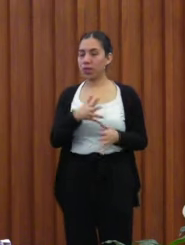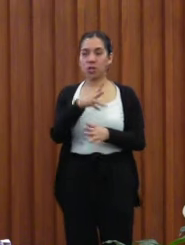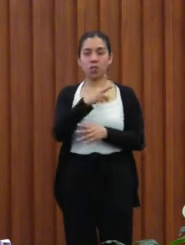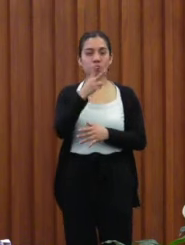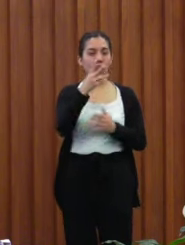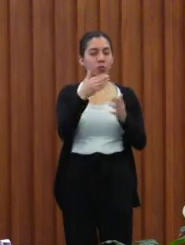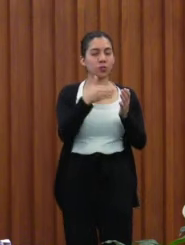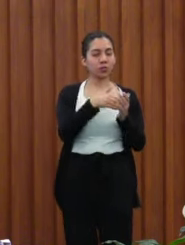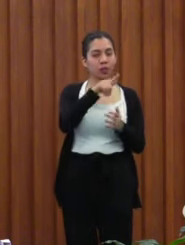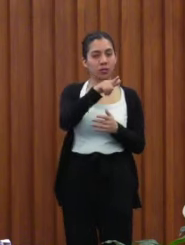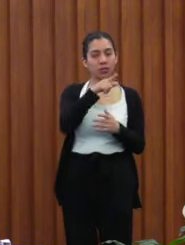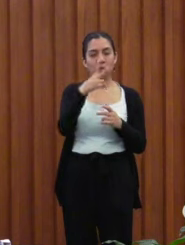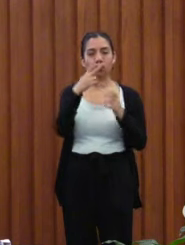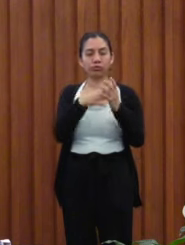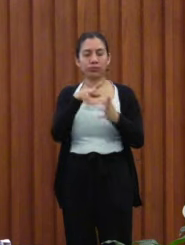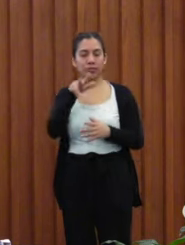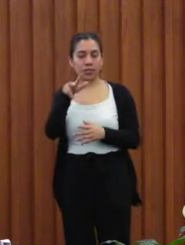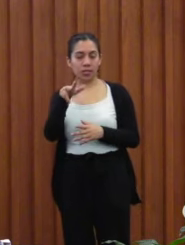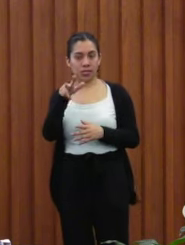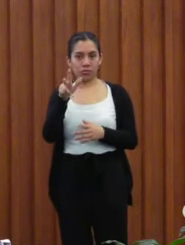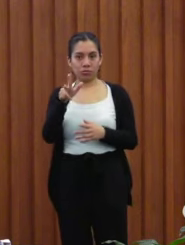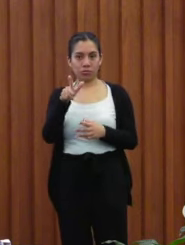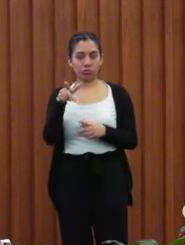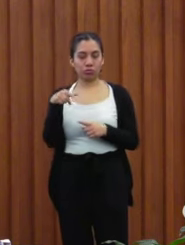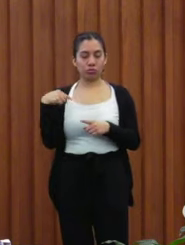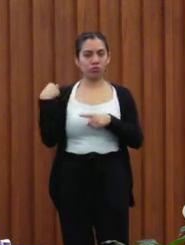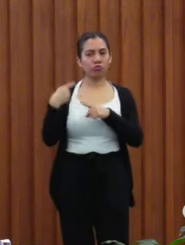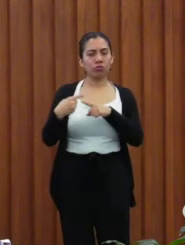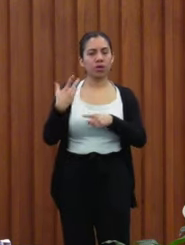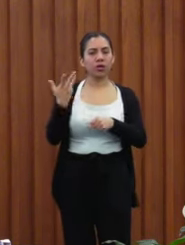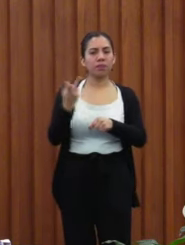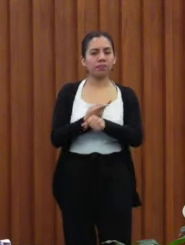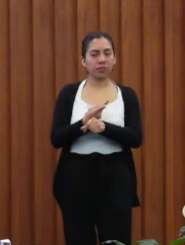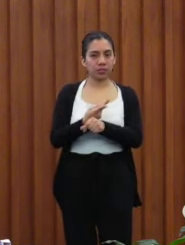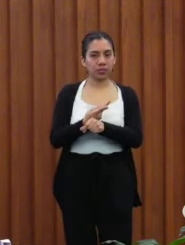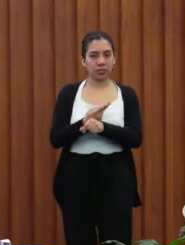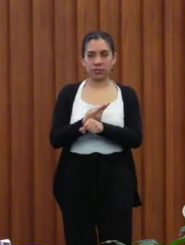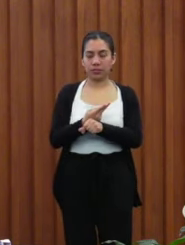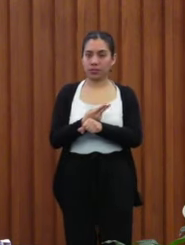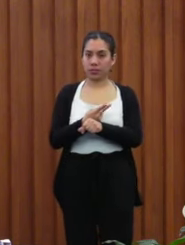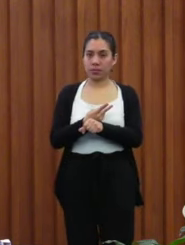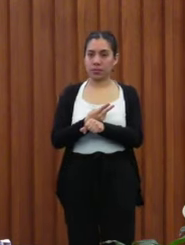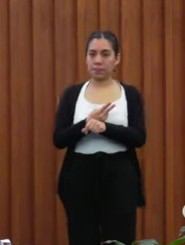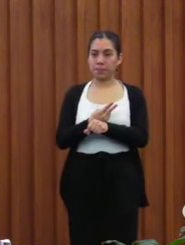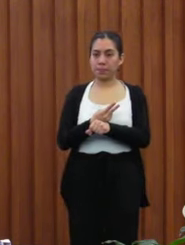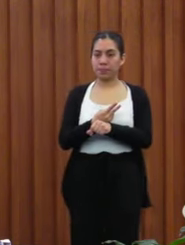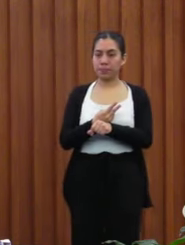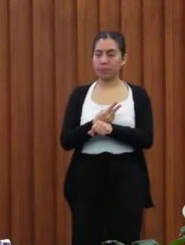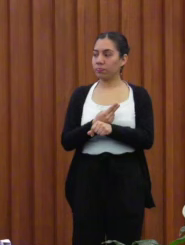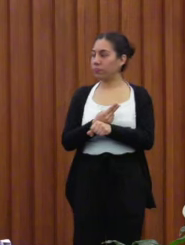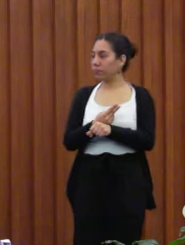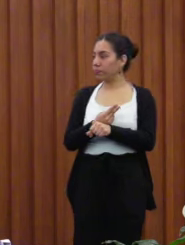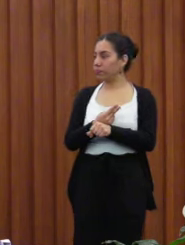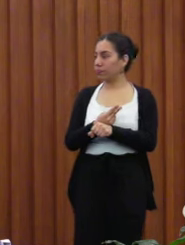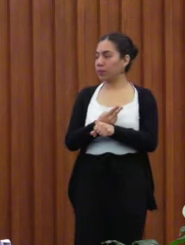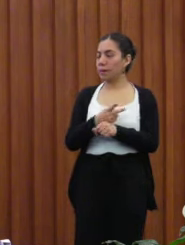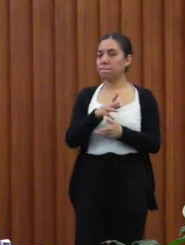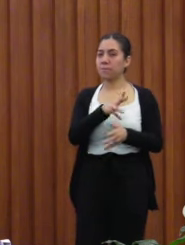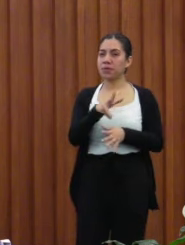2017 y 2018, lo que está viniendo sucediendo es que es aproximadamente dos